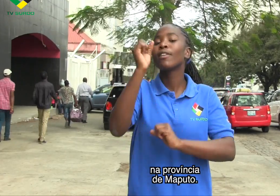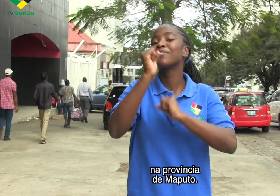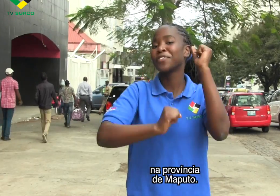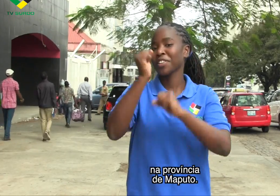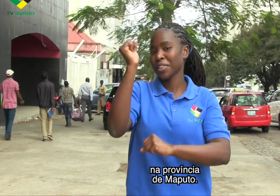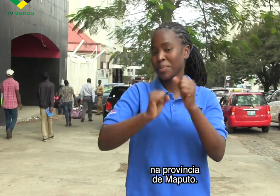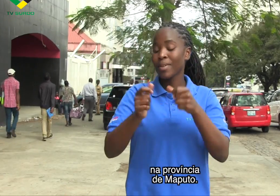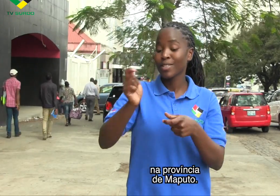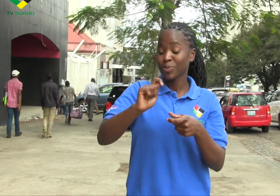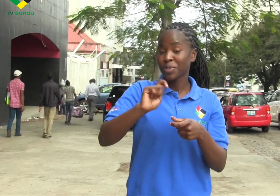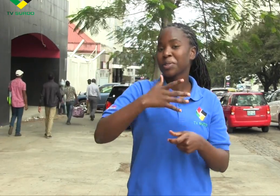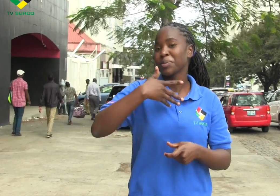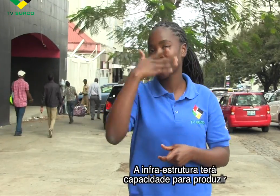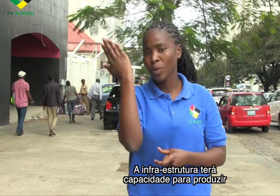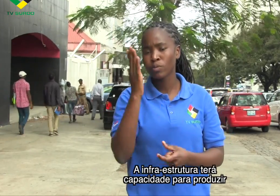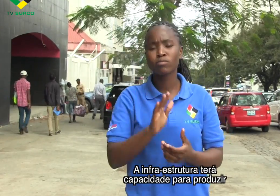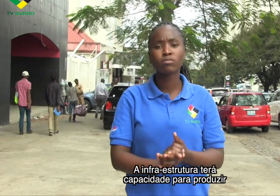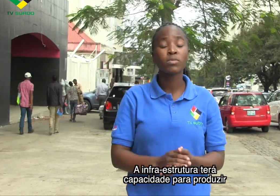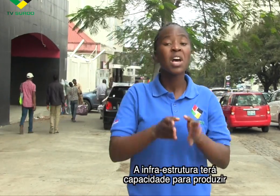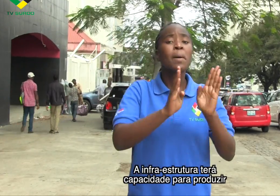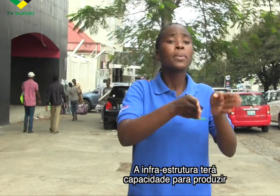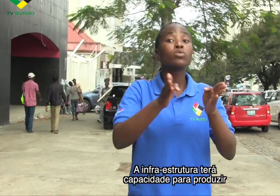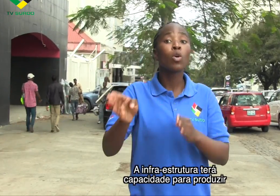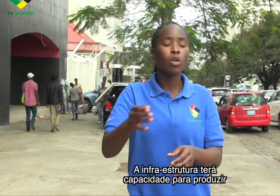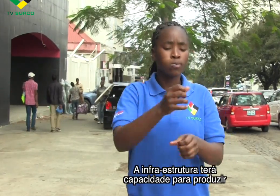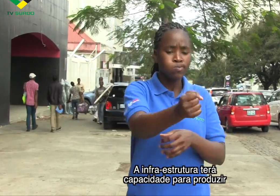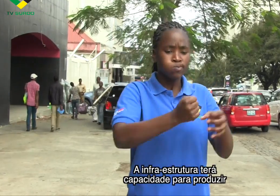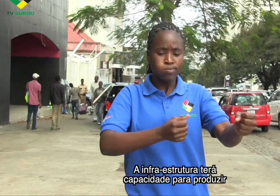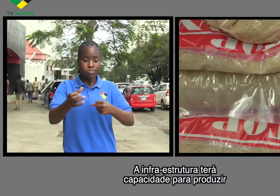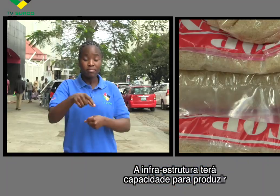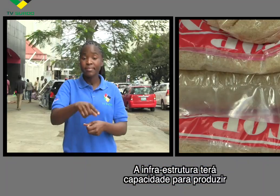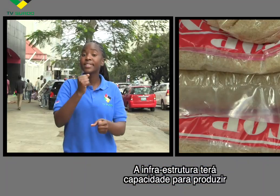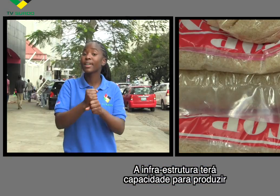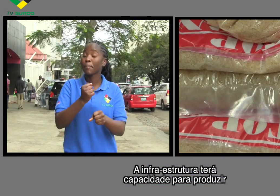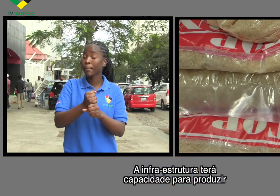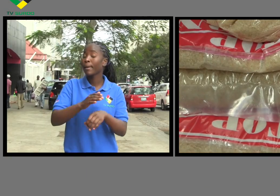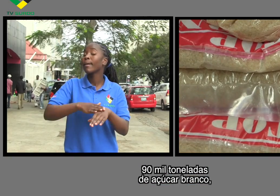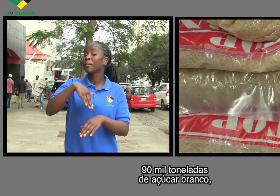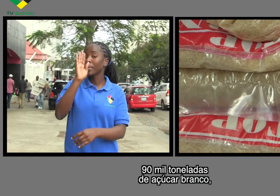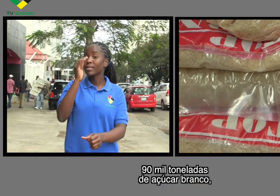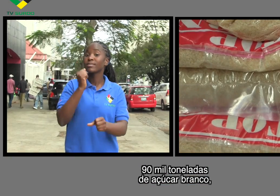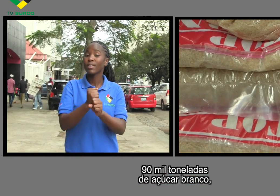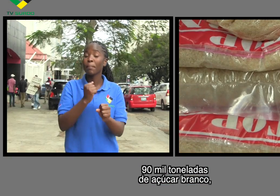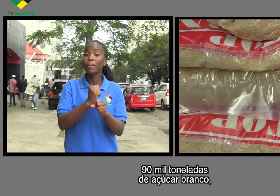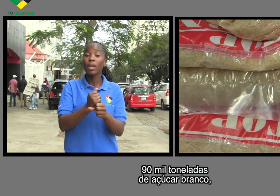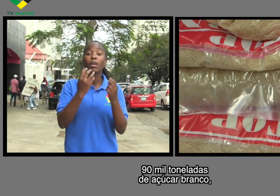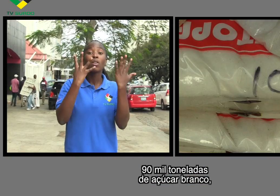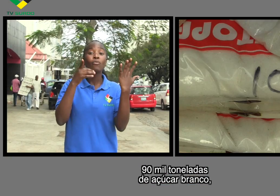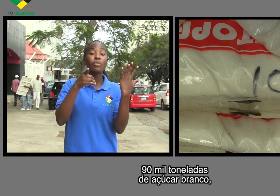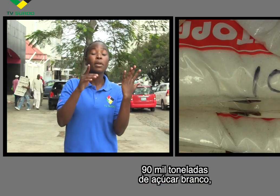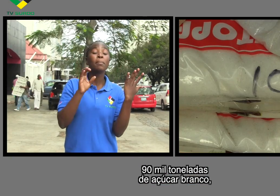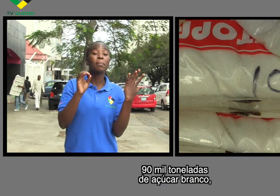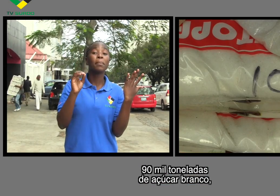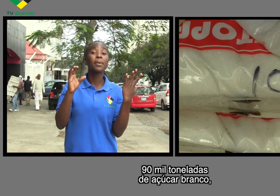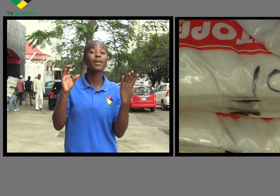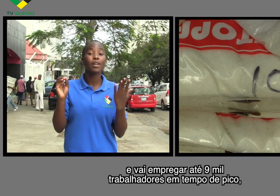província de Maputo. A infraestrutura terá capacidade para produzir 90 mil toneladas de açúcar branco